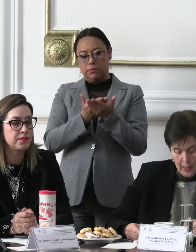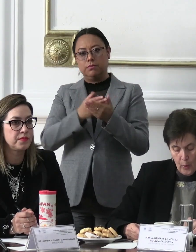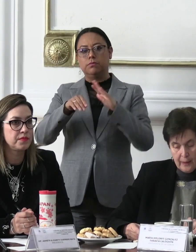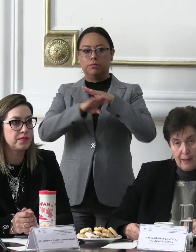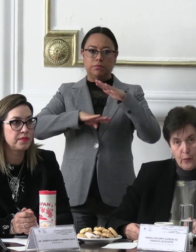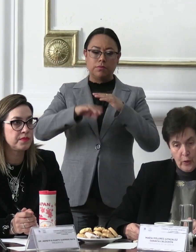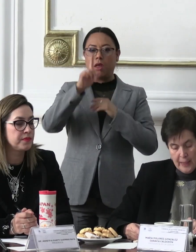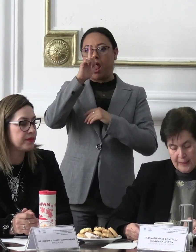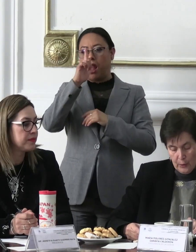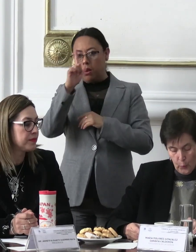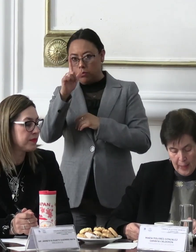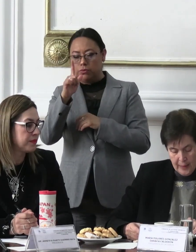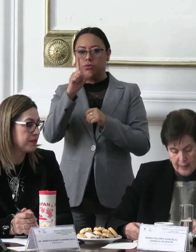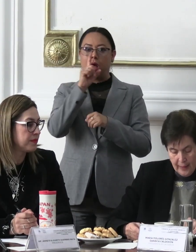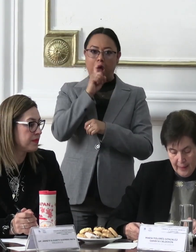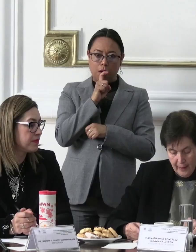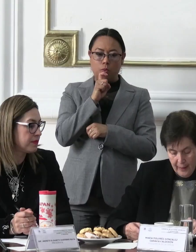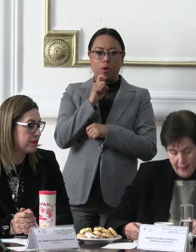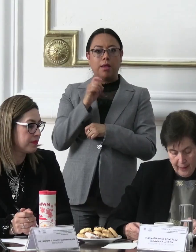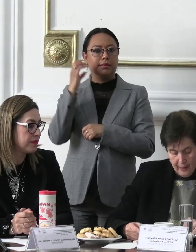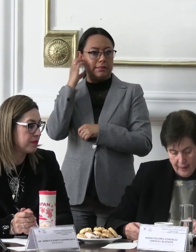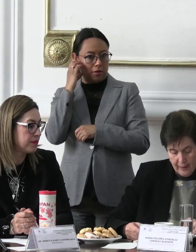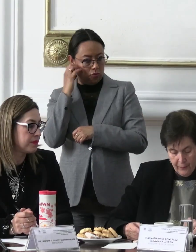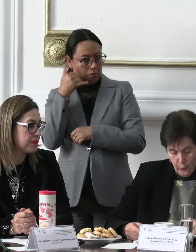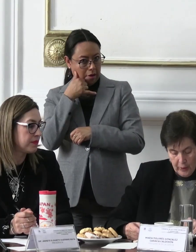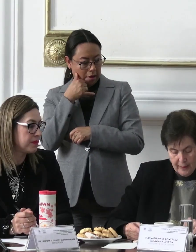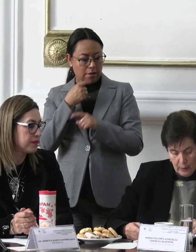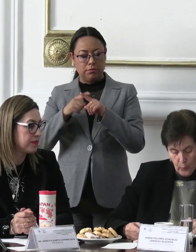luz, agua, telefonía celular,